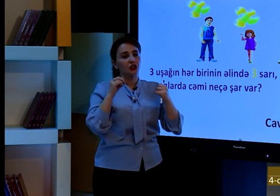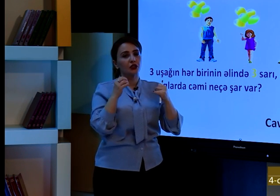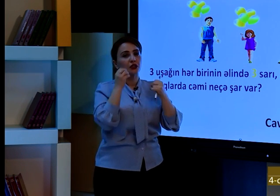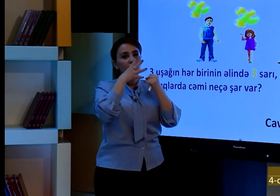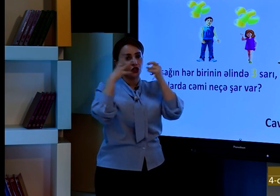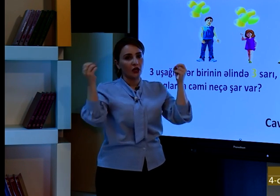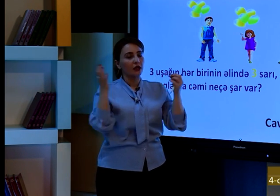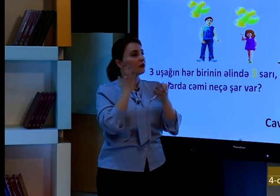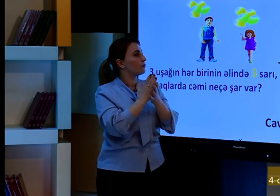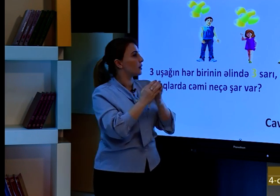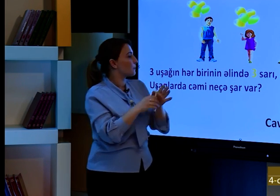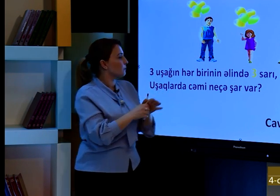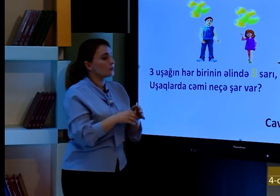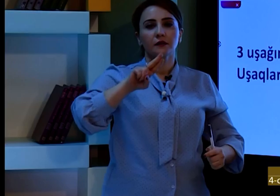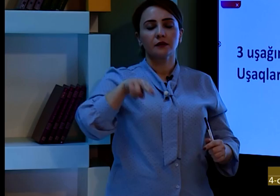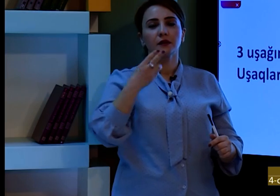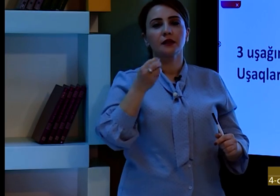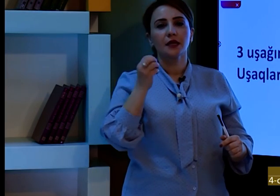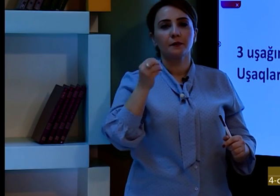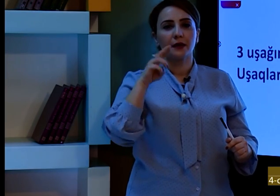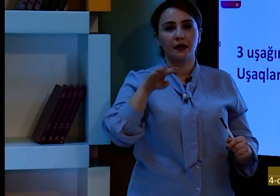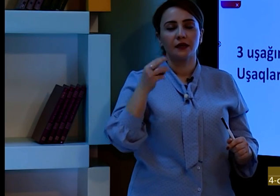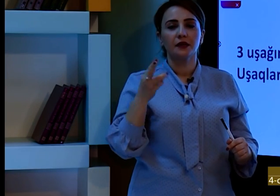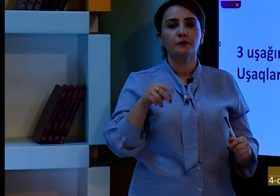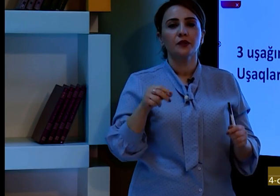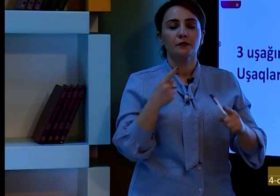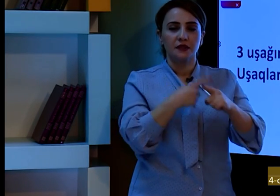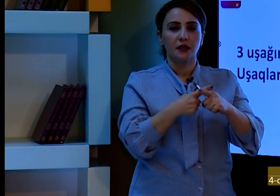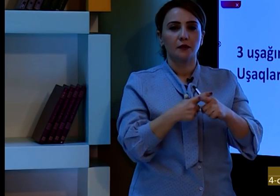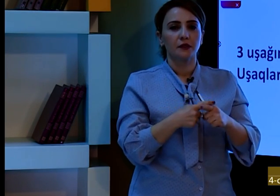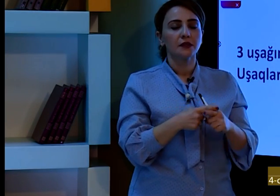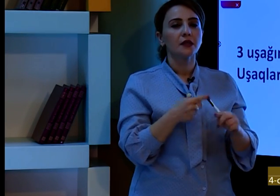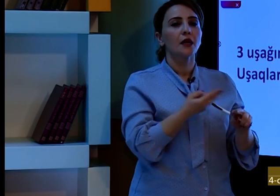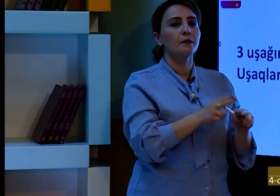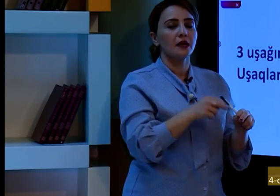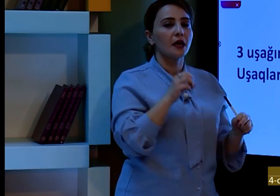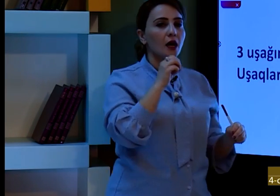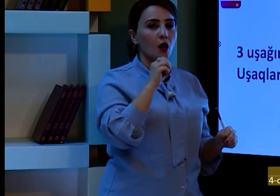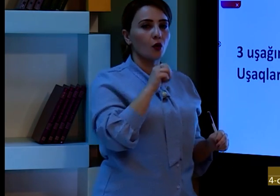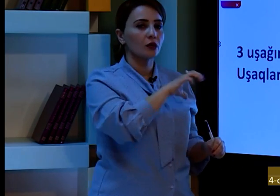yaşıl şar var. Deməli, misalımız belə